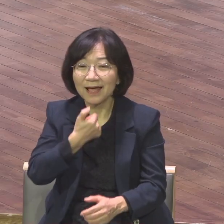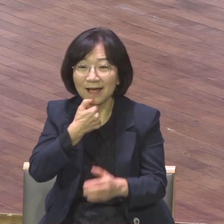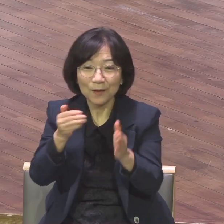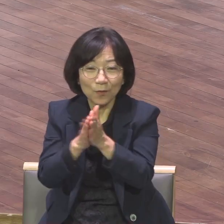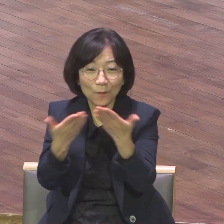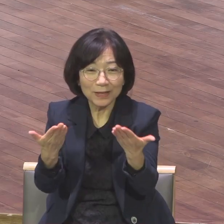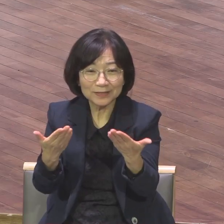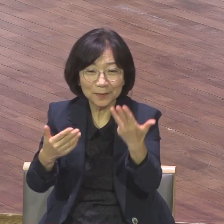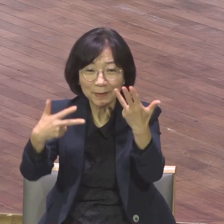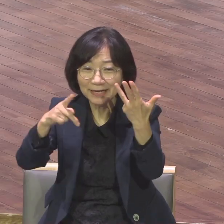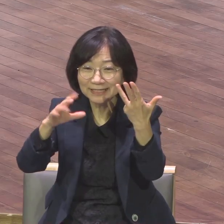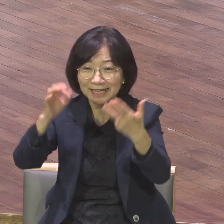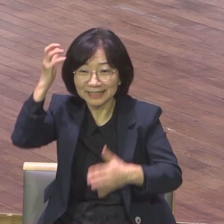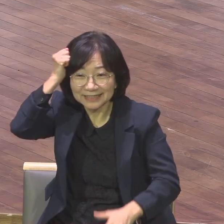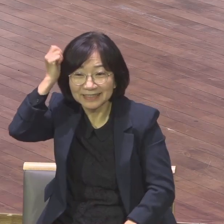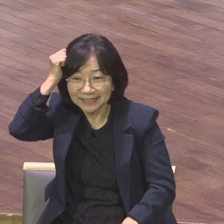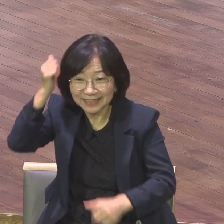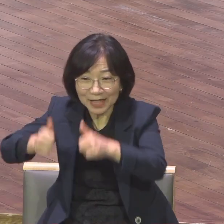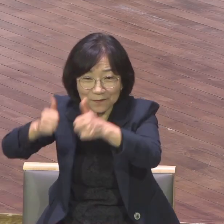이걸 지금 CTS에서